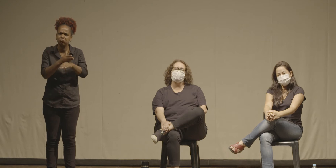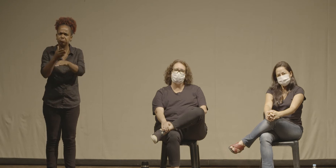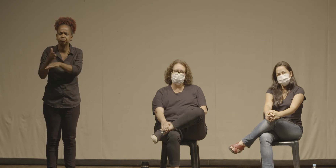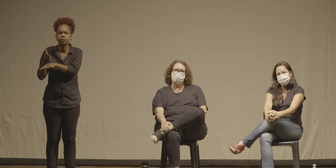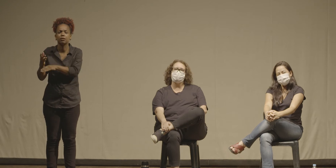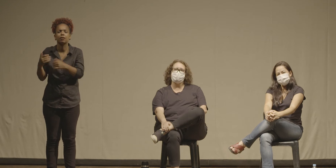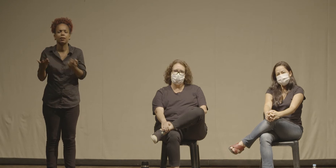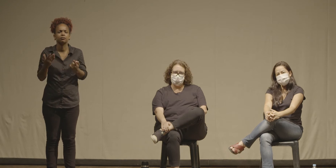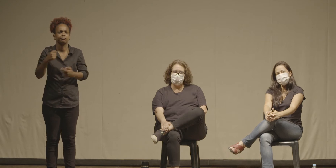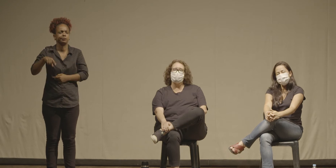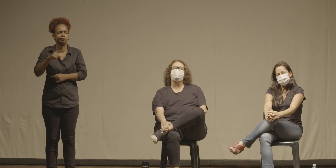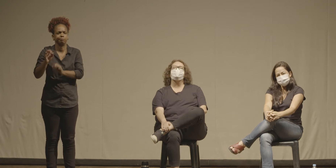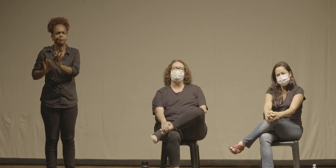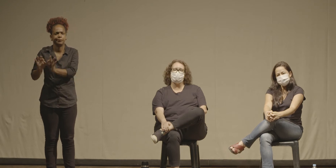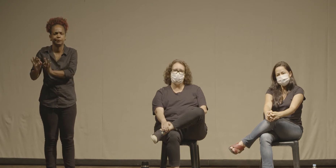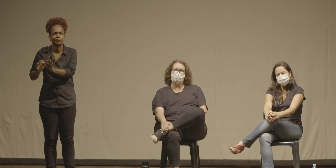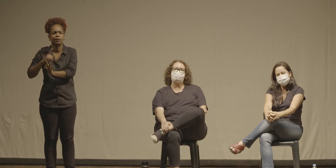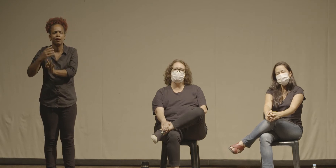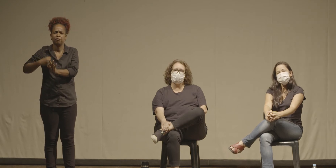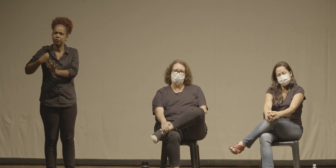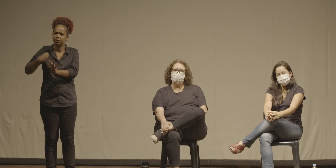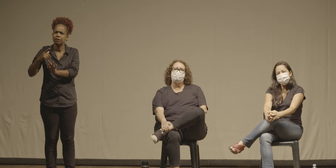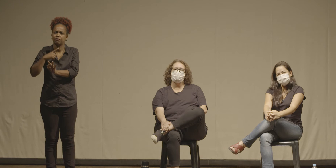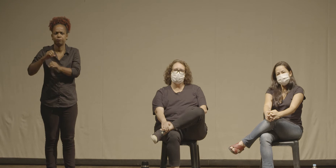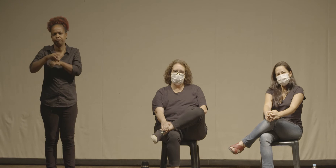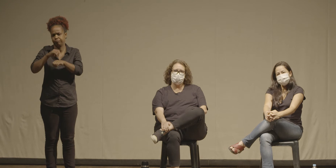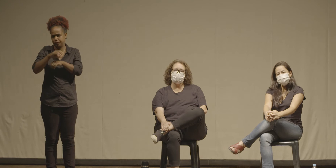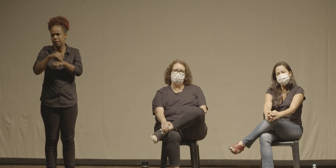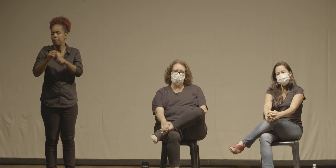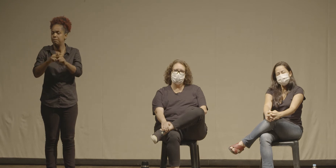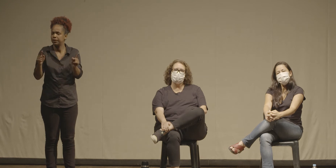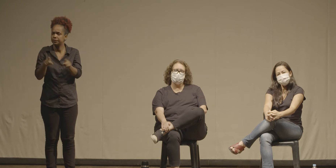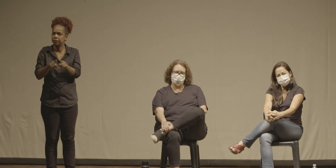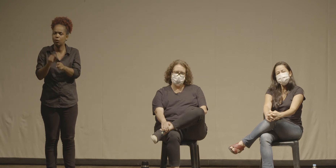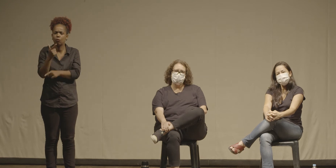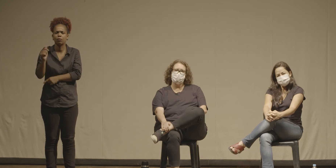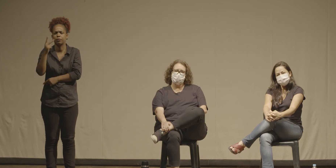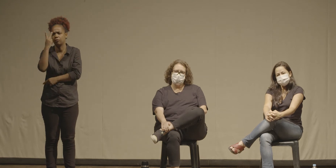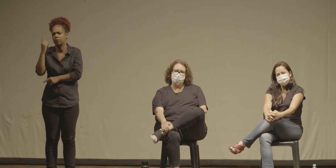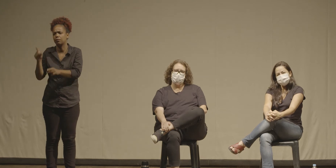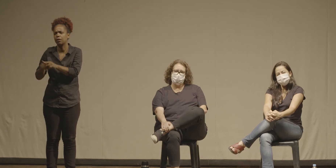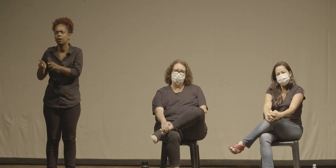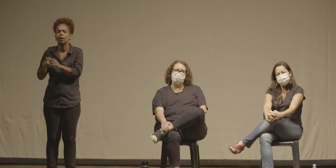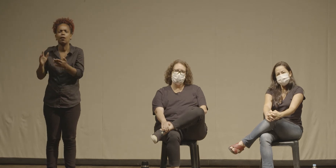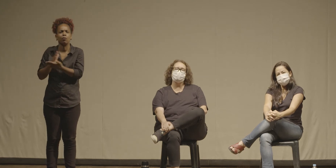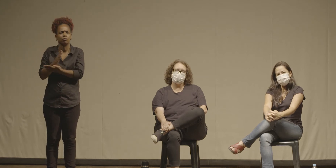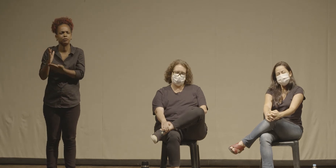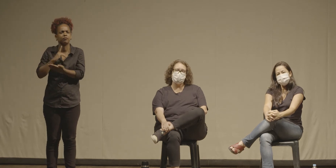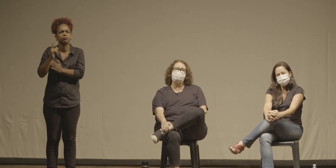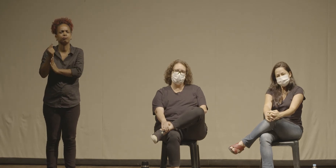distribuição e na vida que ele vai ter. Não é só contar a história que a gente quer contar, mas que essa história atinge outras pessoas e tem algum